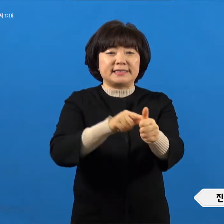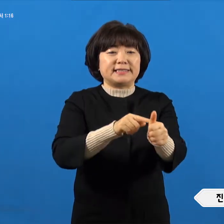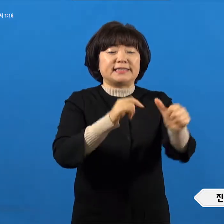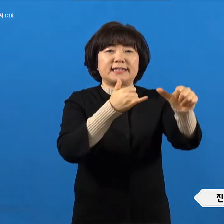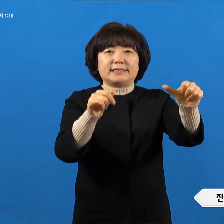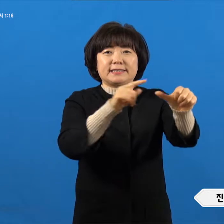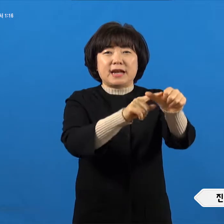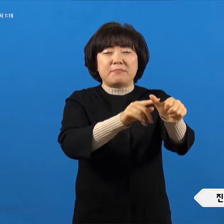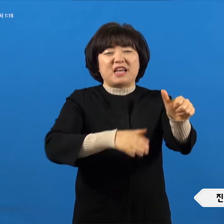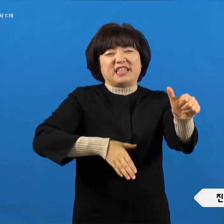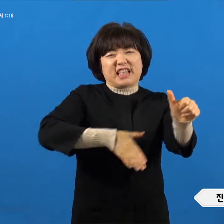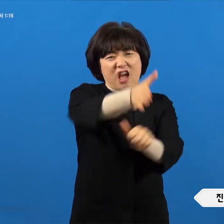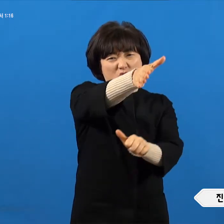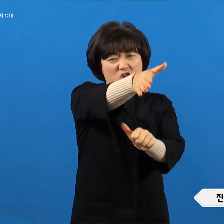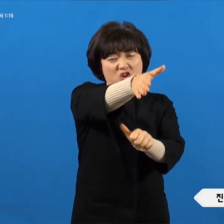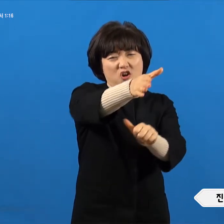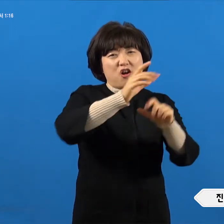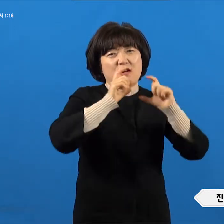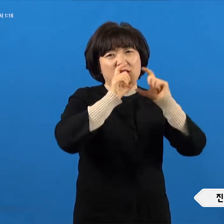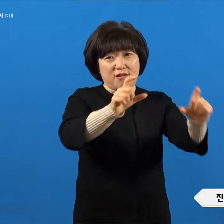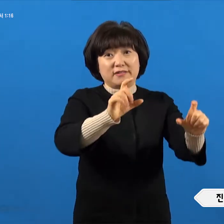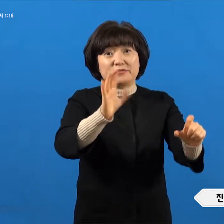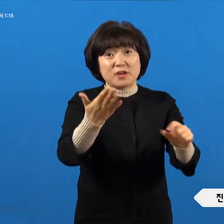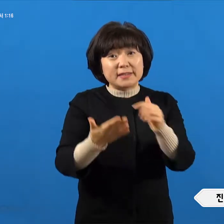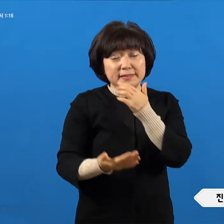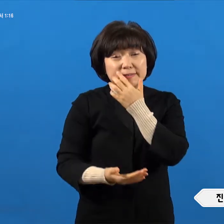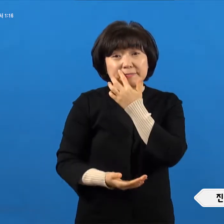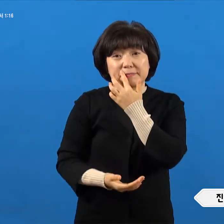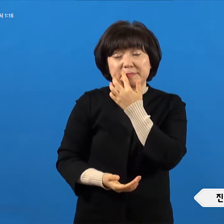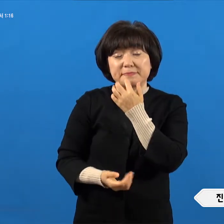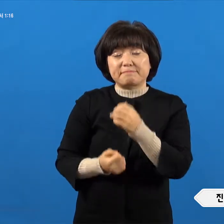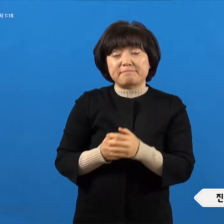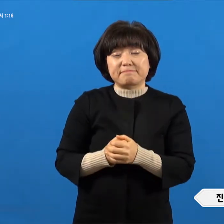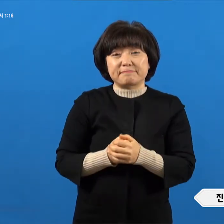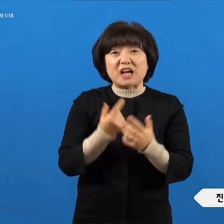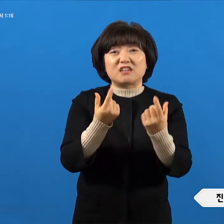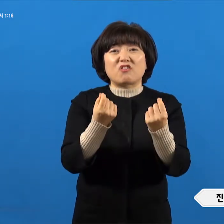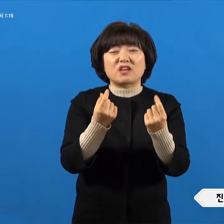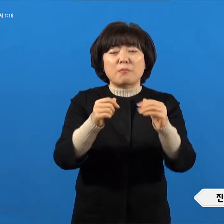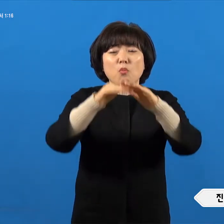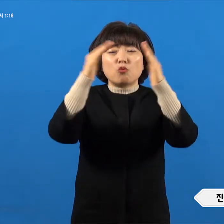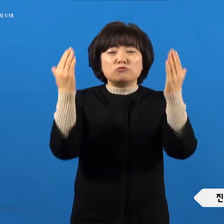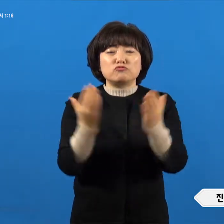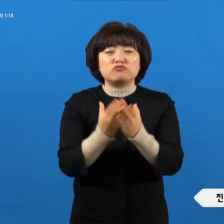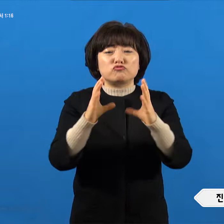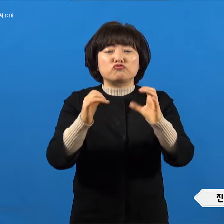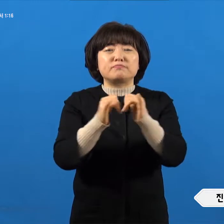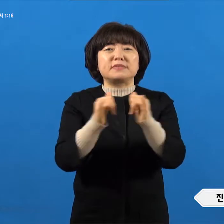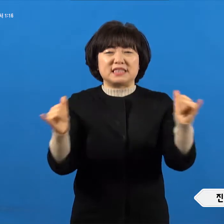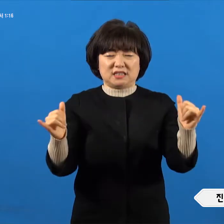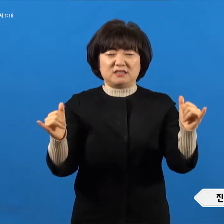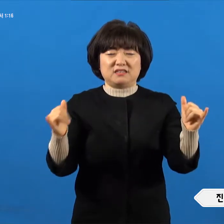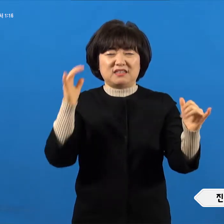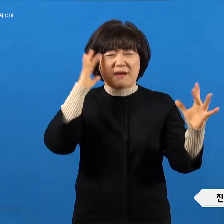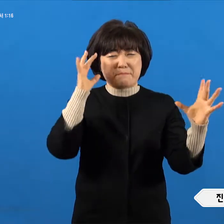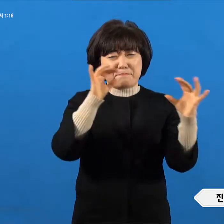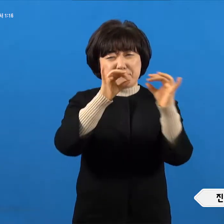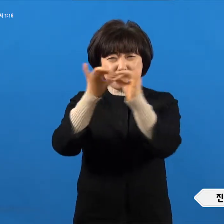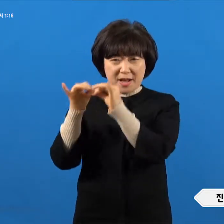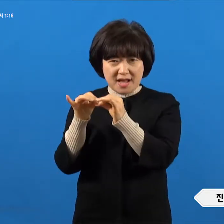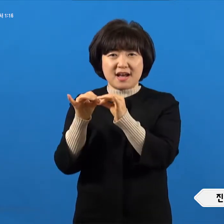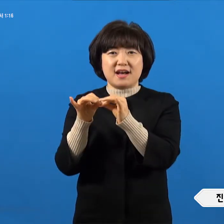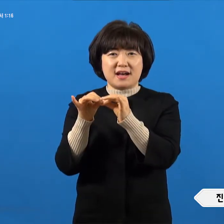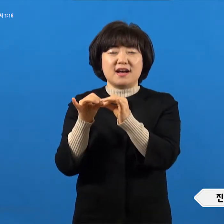사형이 선고되는 사건을 우리는 보게 됩니다. 그렇게 모든 국민들의 공감대가 빠르게